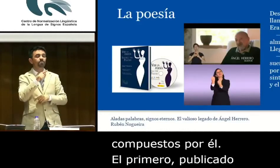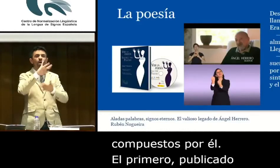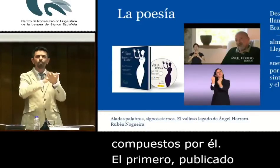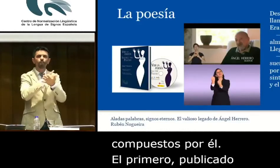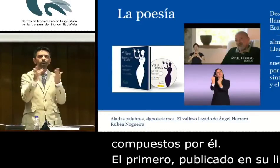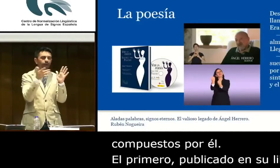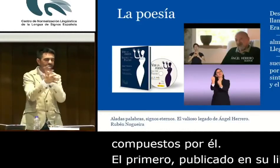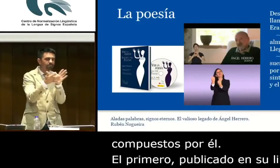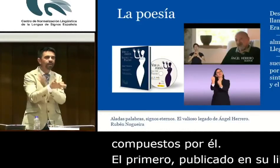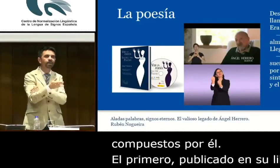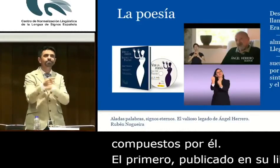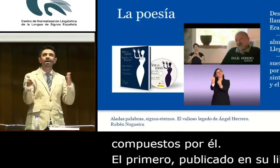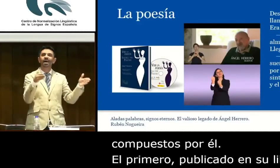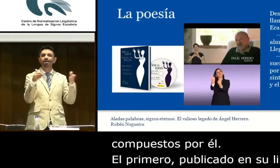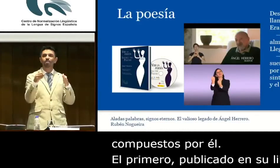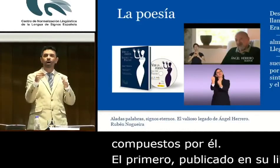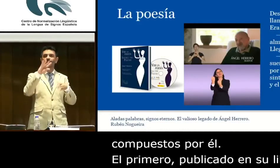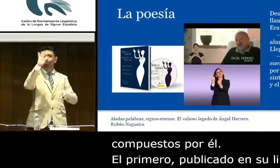nos habla del otoño.